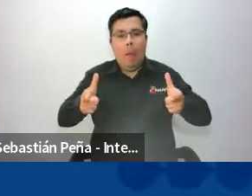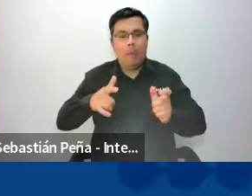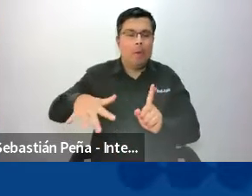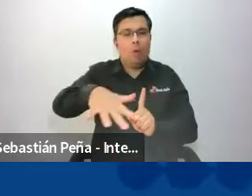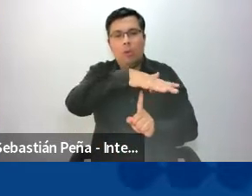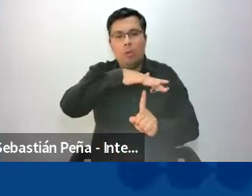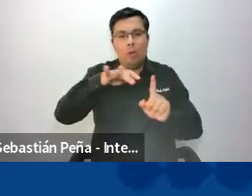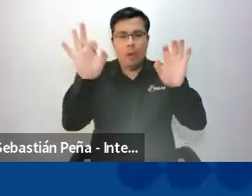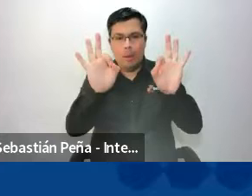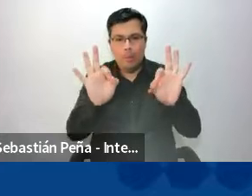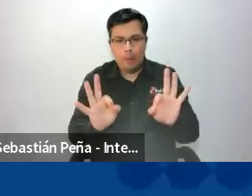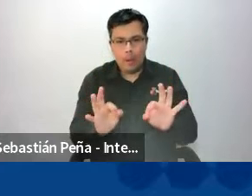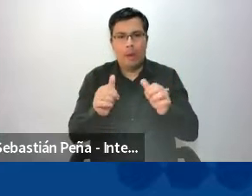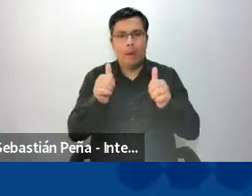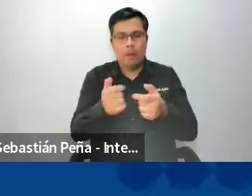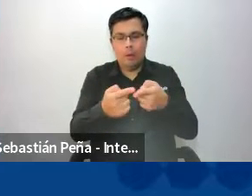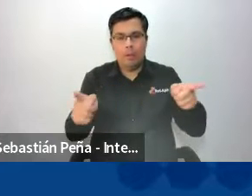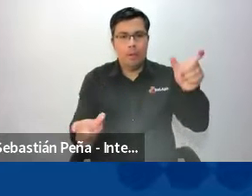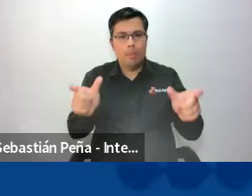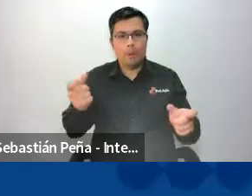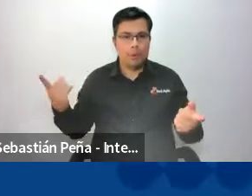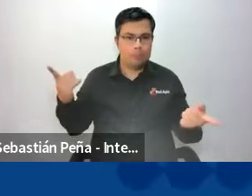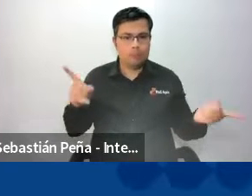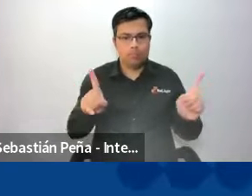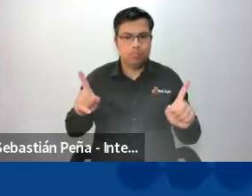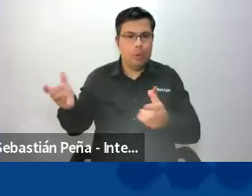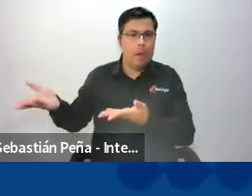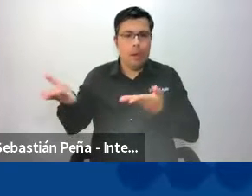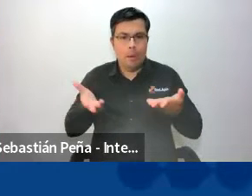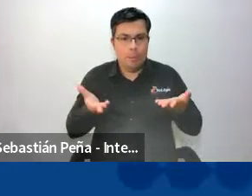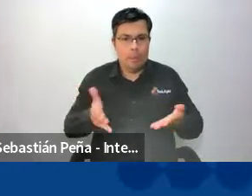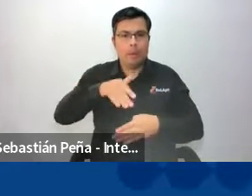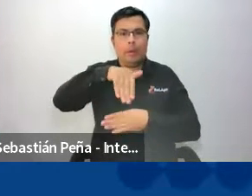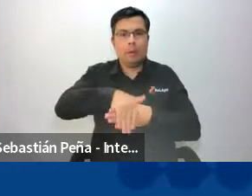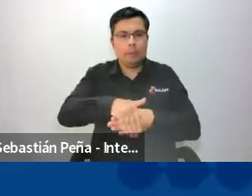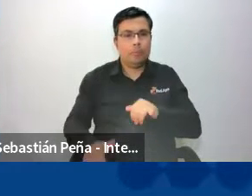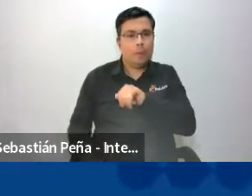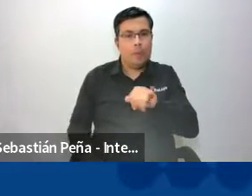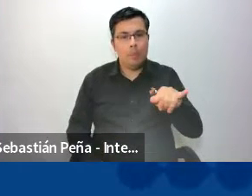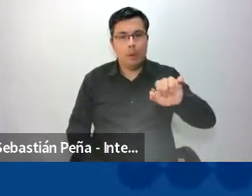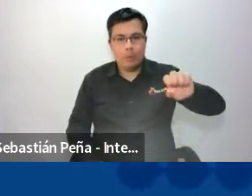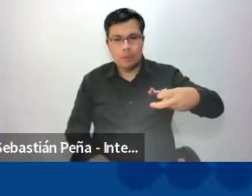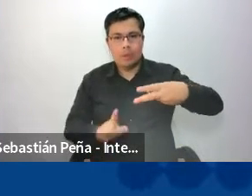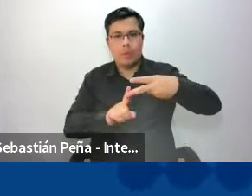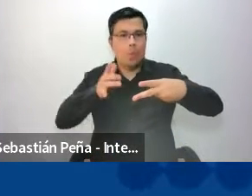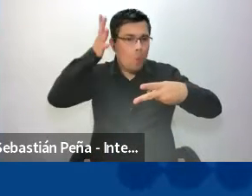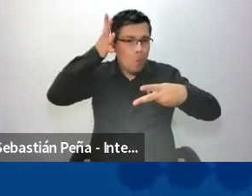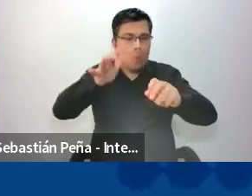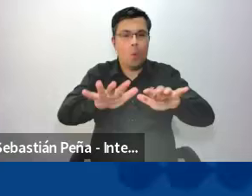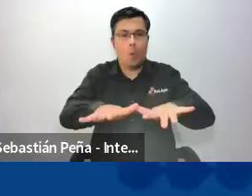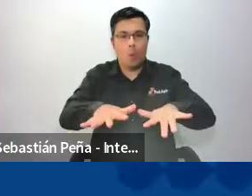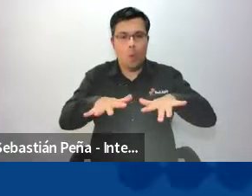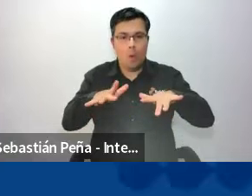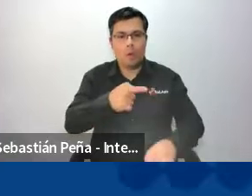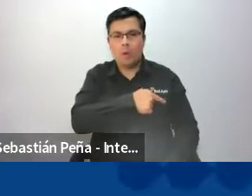contextualizar mucho más con los distintos panelistas que hemos invitado para esta tarde. Luego viene un segundo webinar que hemos